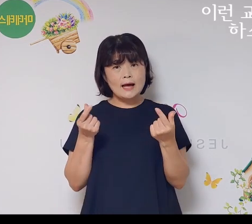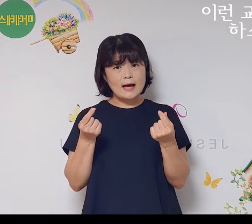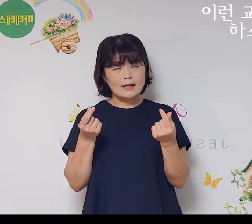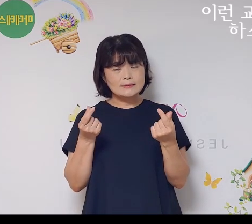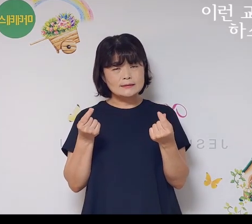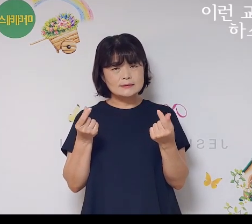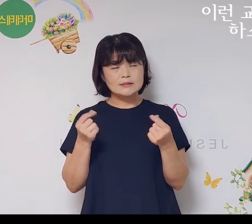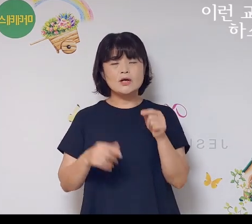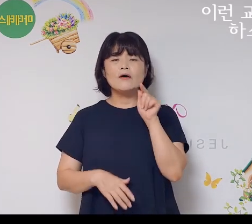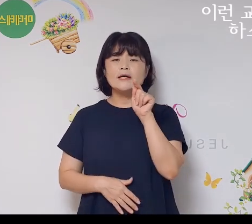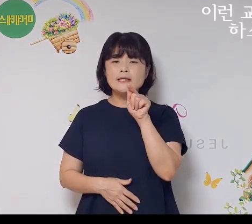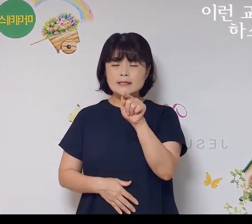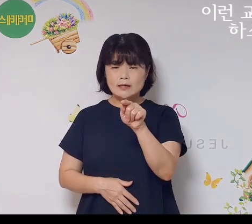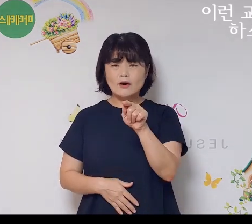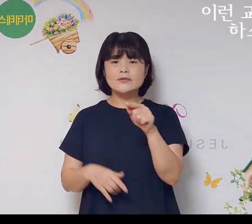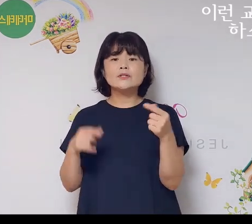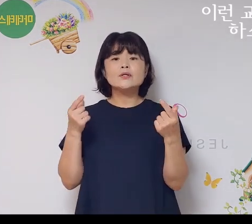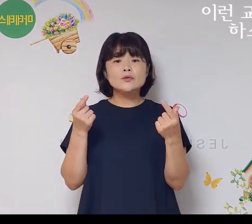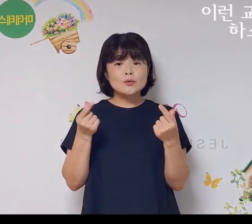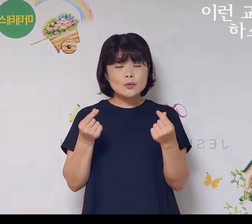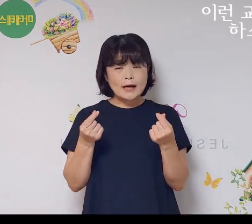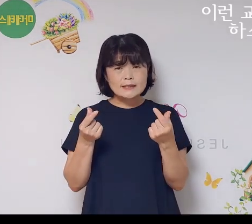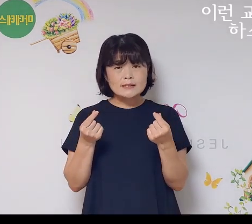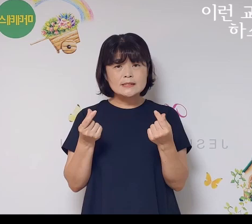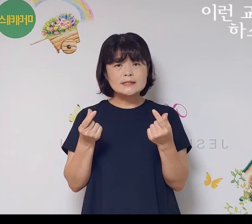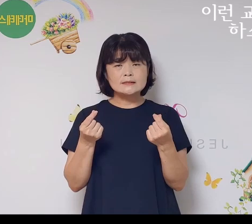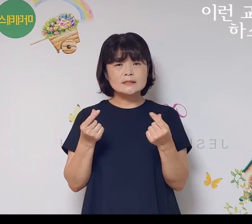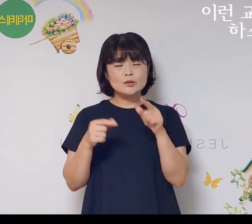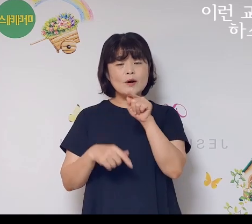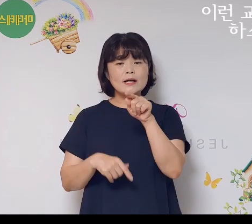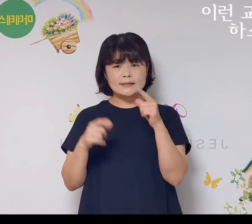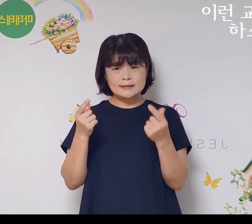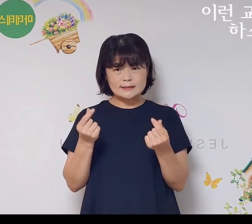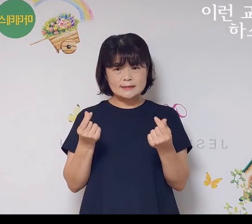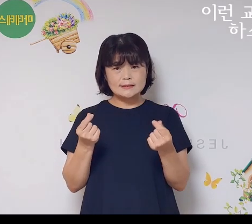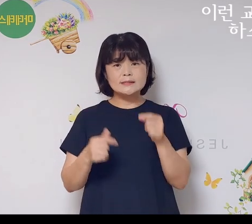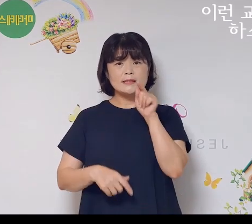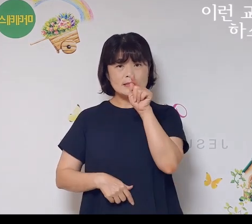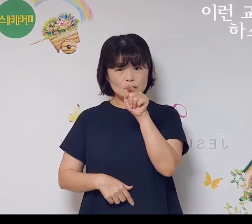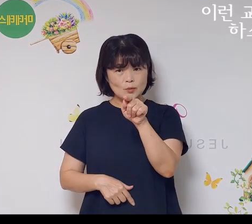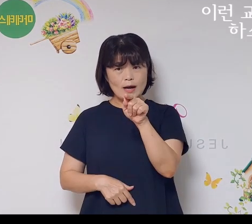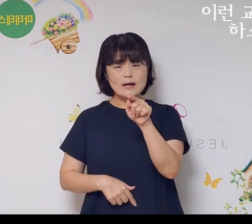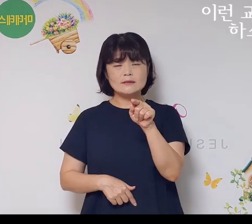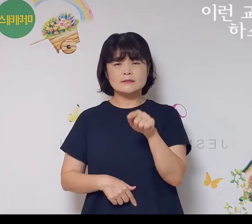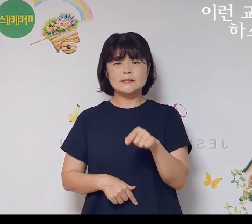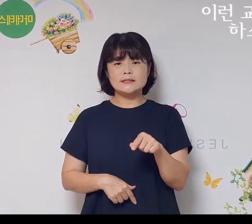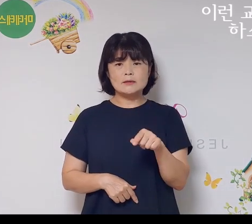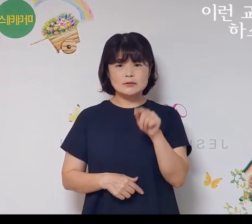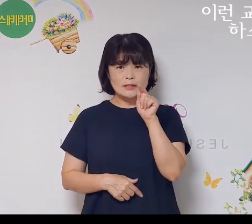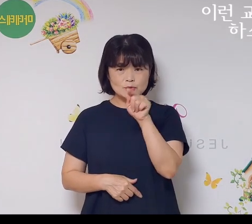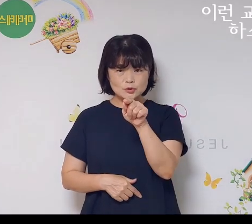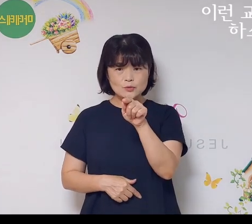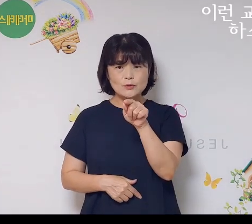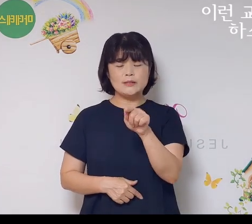같다. 그렇죠? 이런 같은, 이와 같은, 이와 지시대명사 해주시고